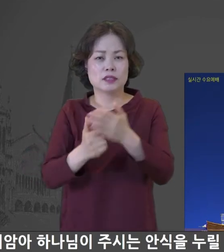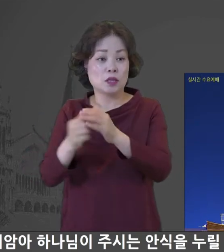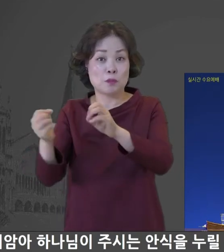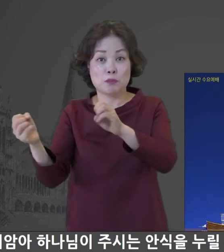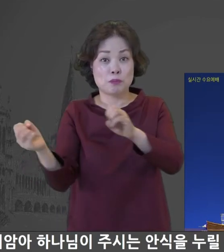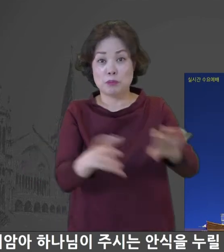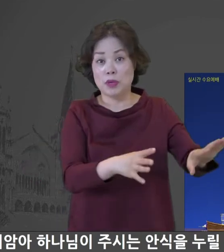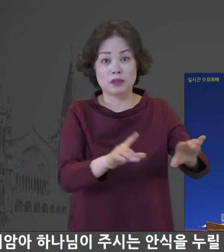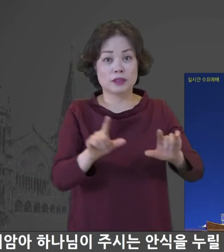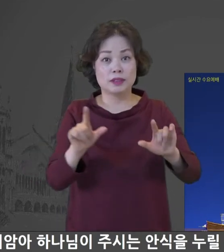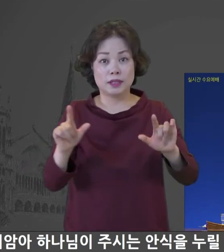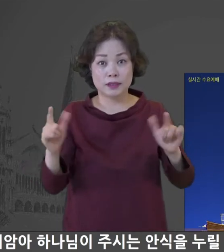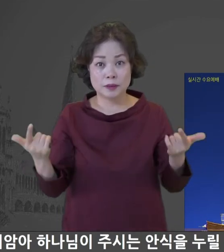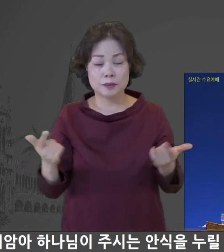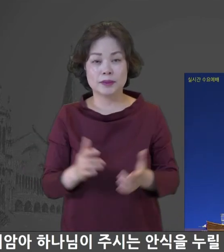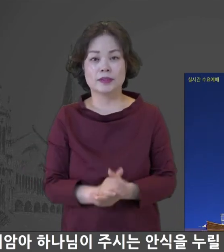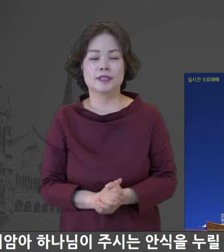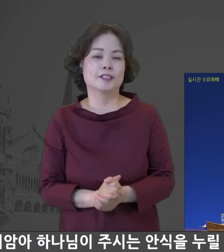버리지 않습니다.